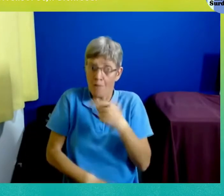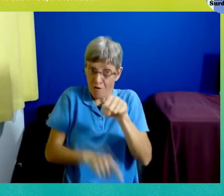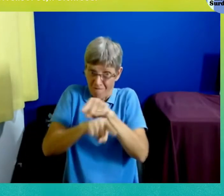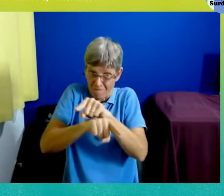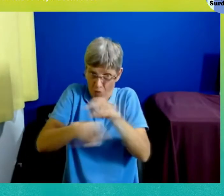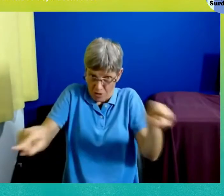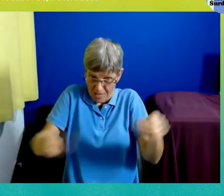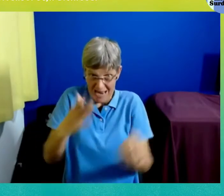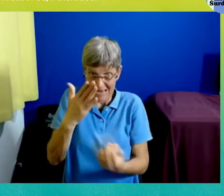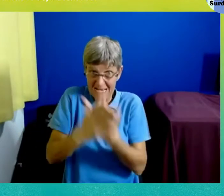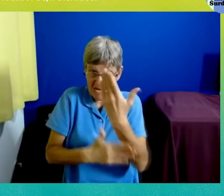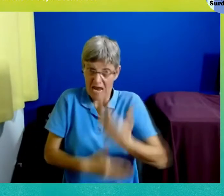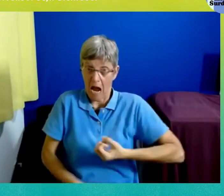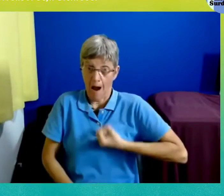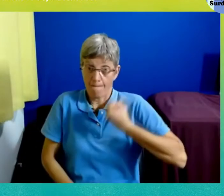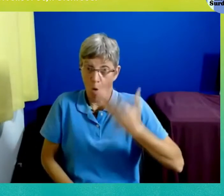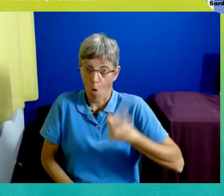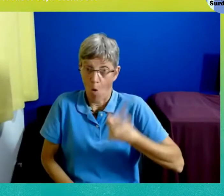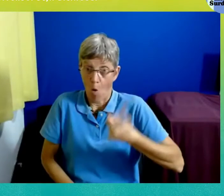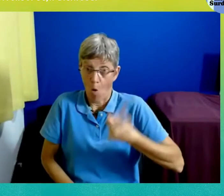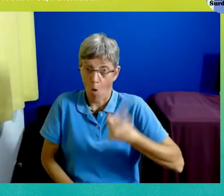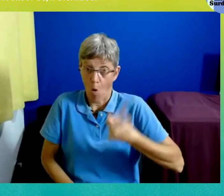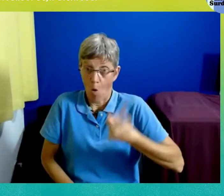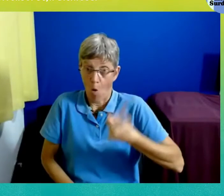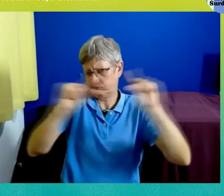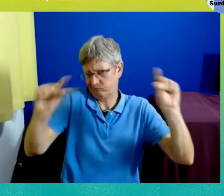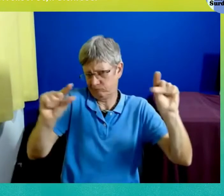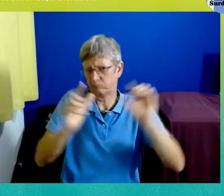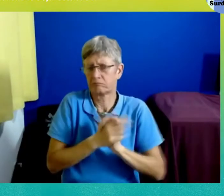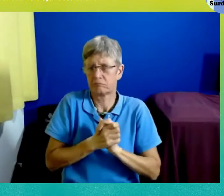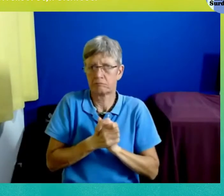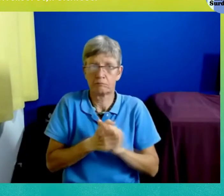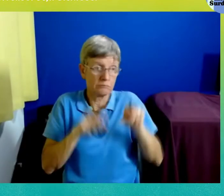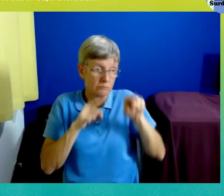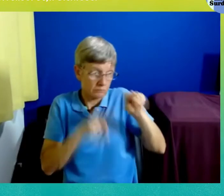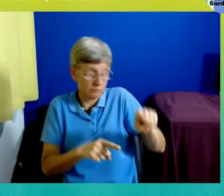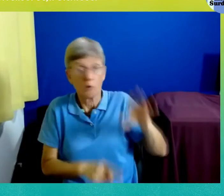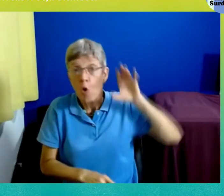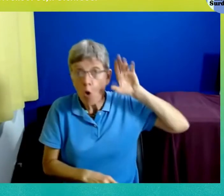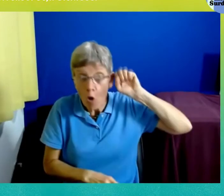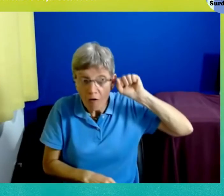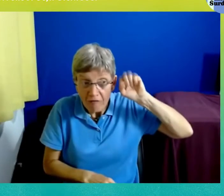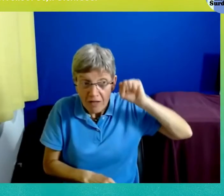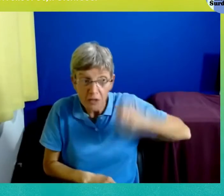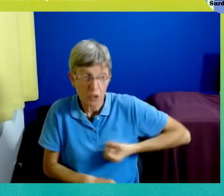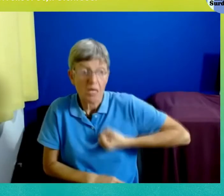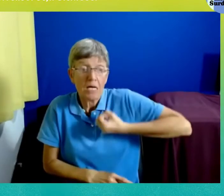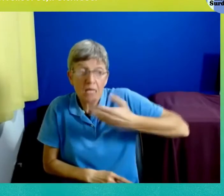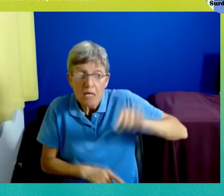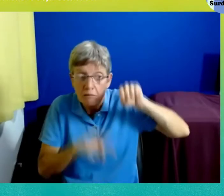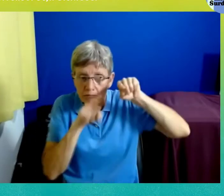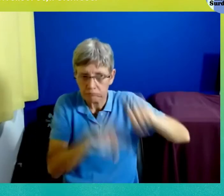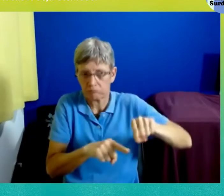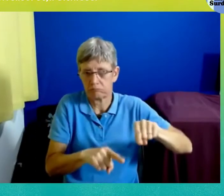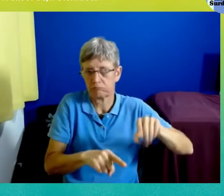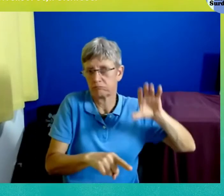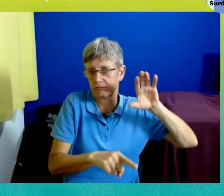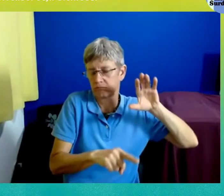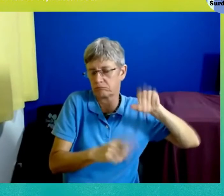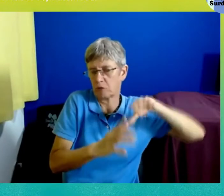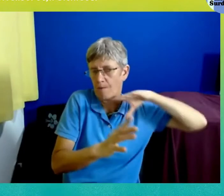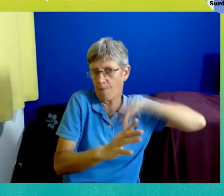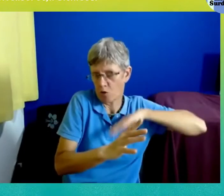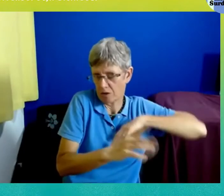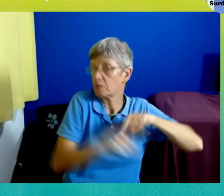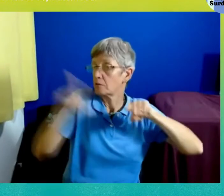o aluno surdo. E você vai criar uma poesia sobre determinado tema. E